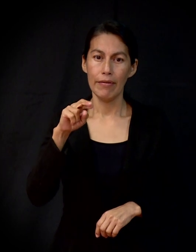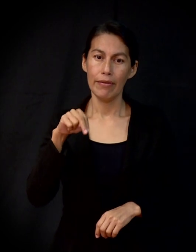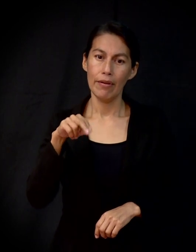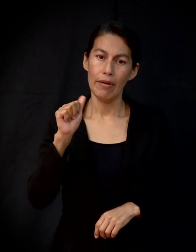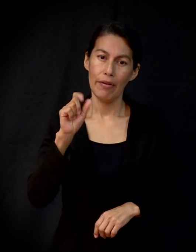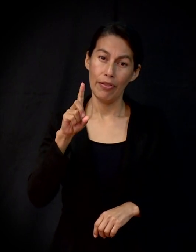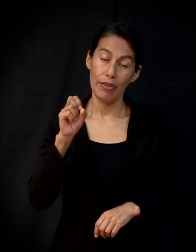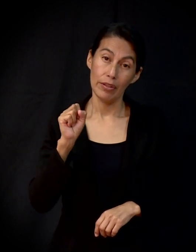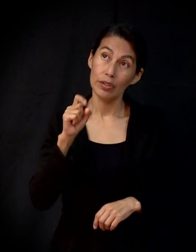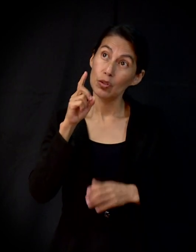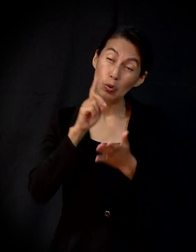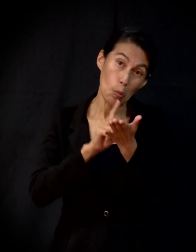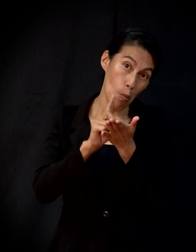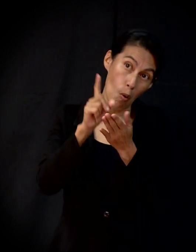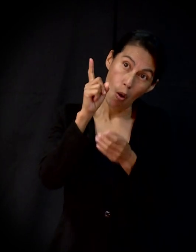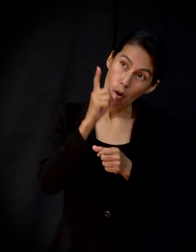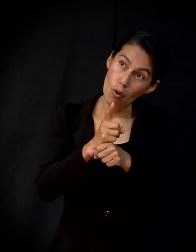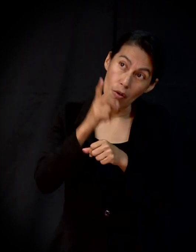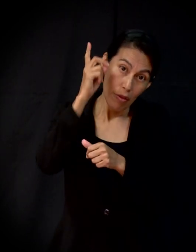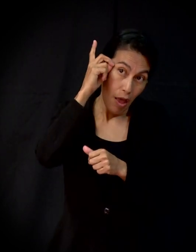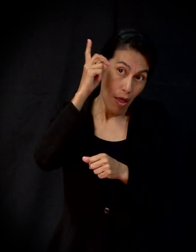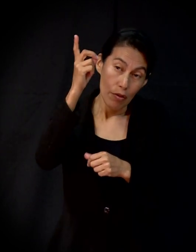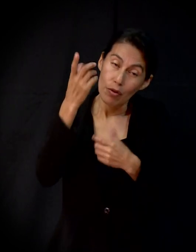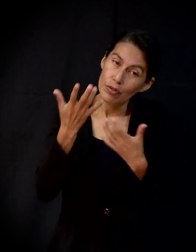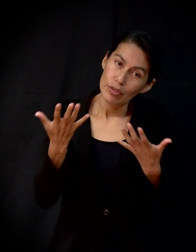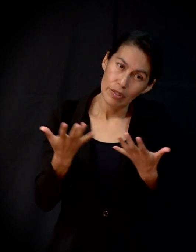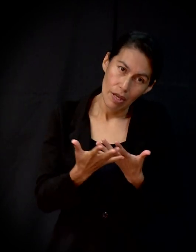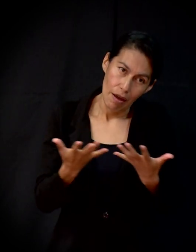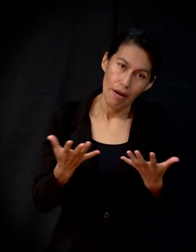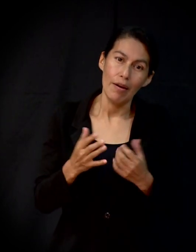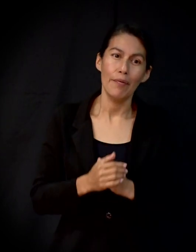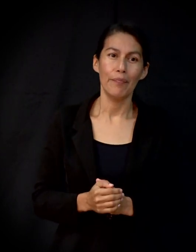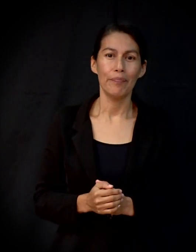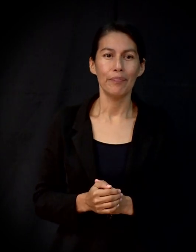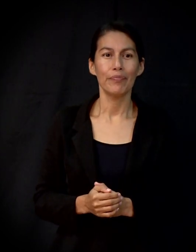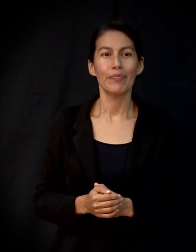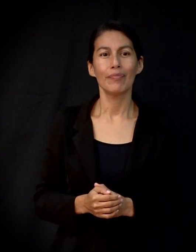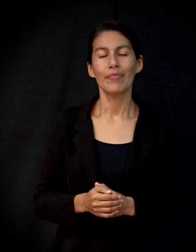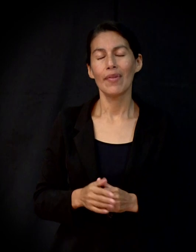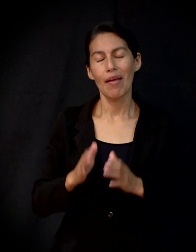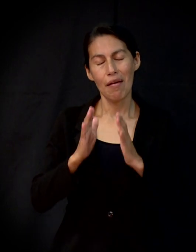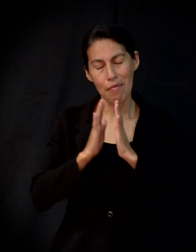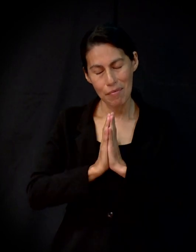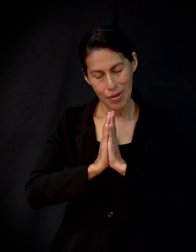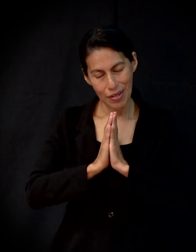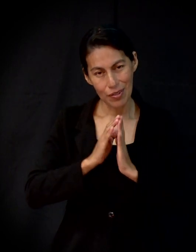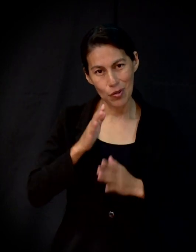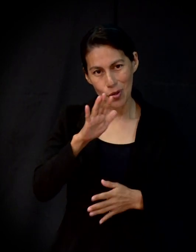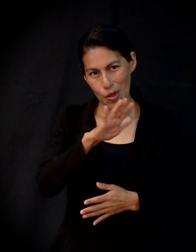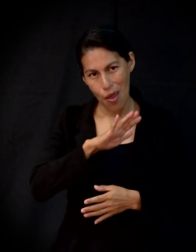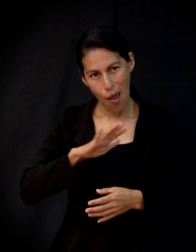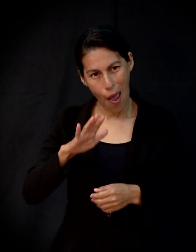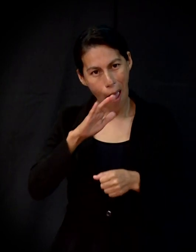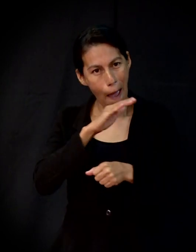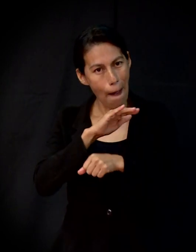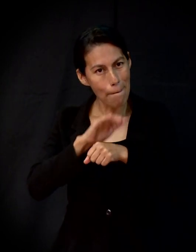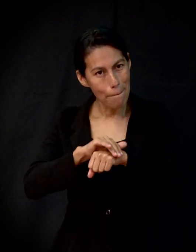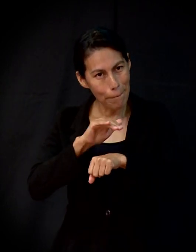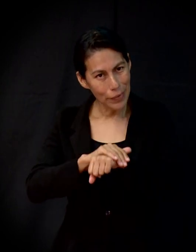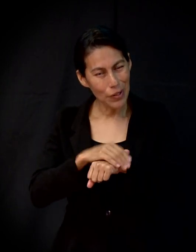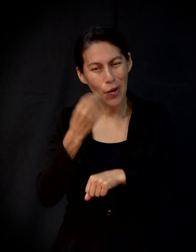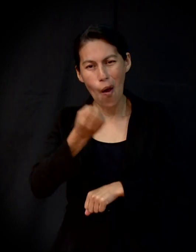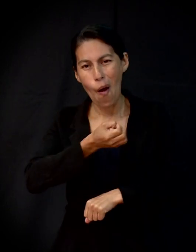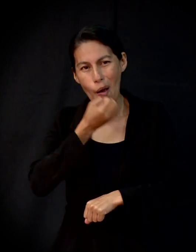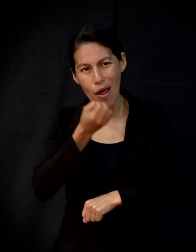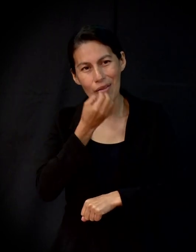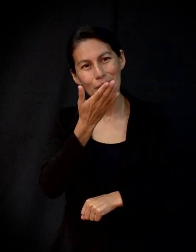misericordia. Amén. Nos unimos contigo, Ana Laura. Tienes tus amigos que estarán orando por ti.